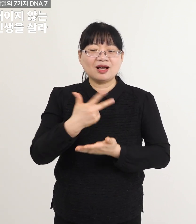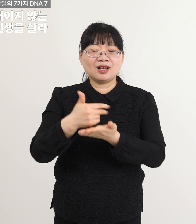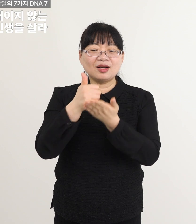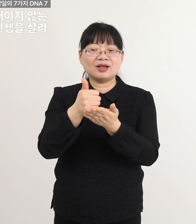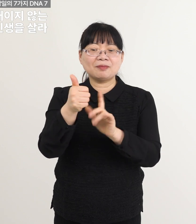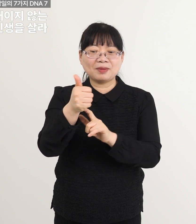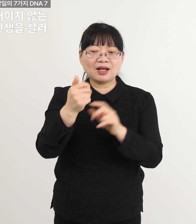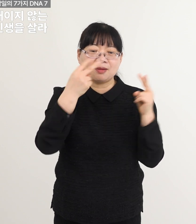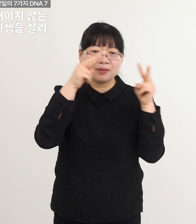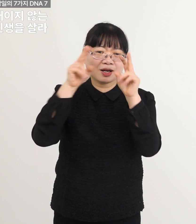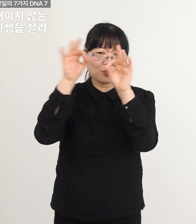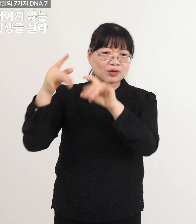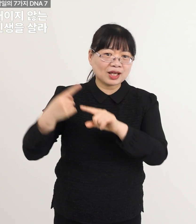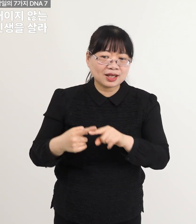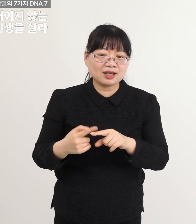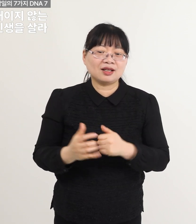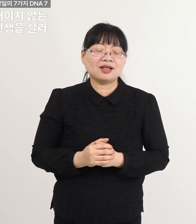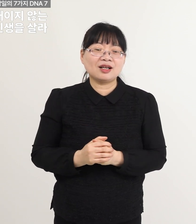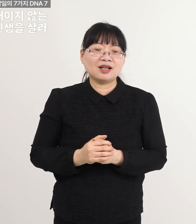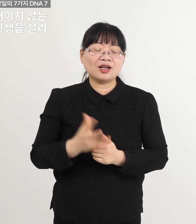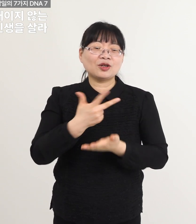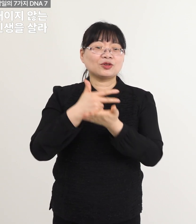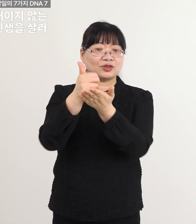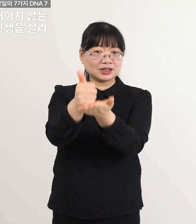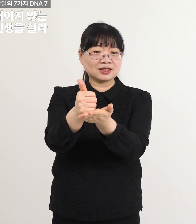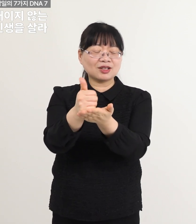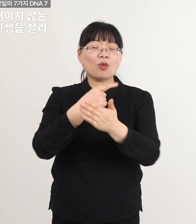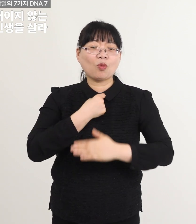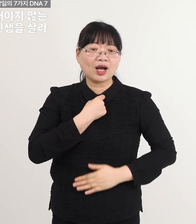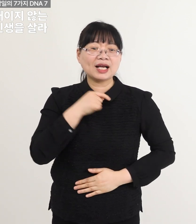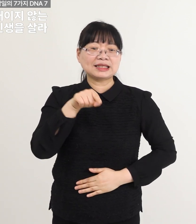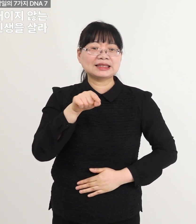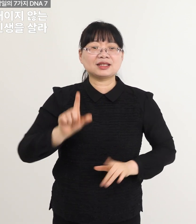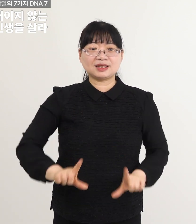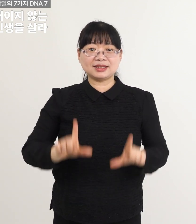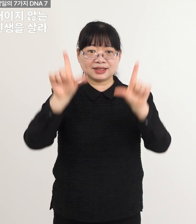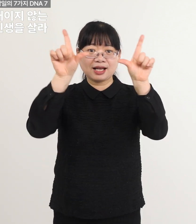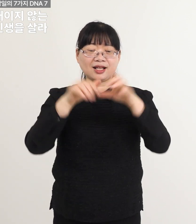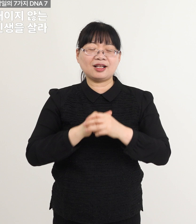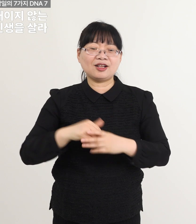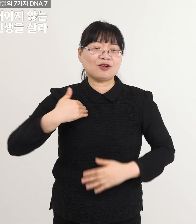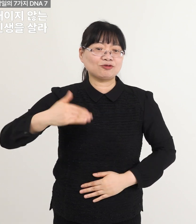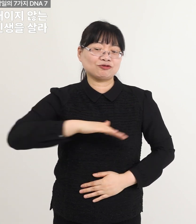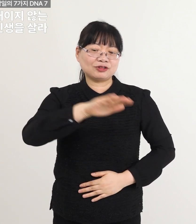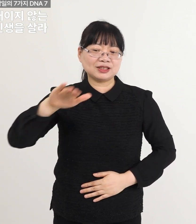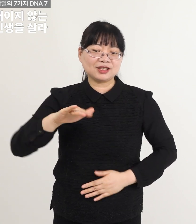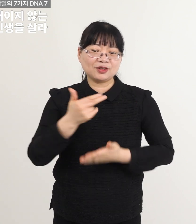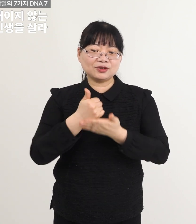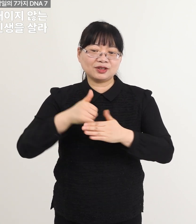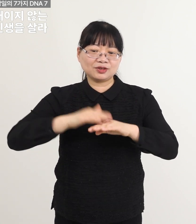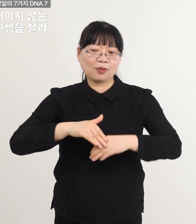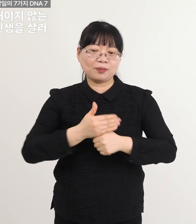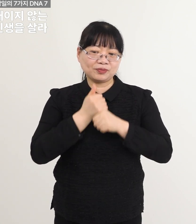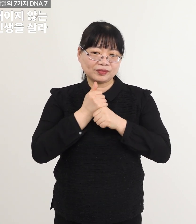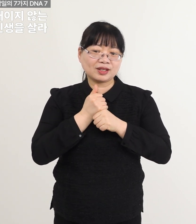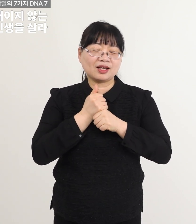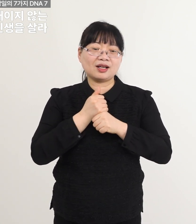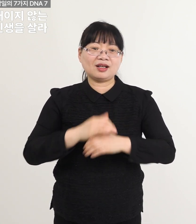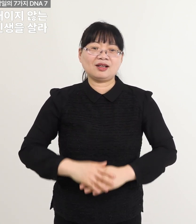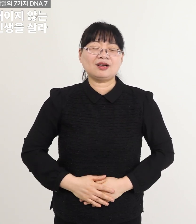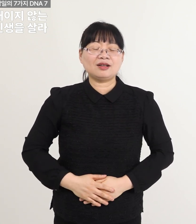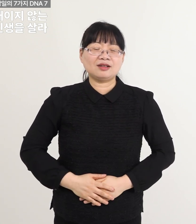주님만 바라보다가 주님 오라 하시는 그날 우리는 주님 손에 붙들려서